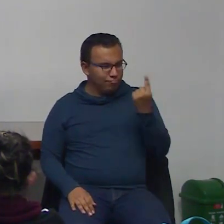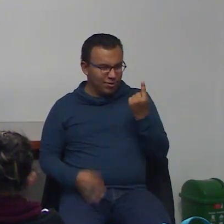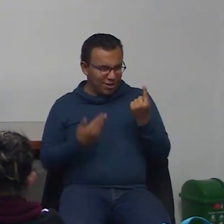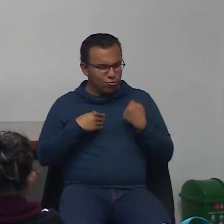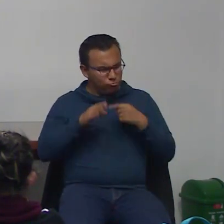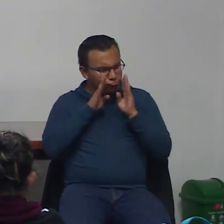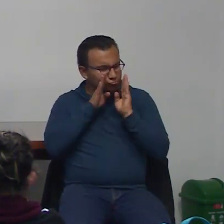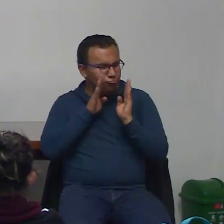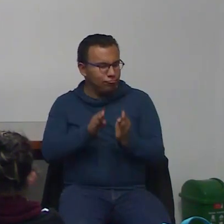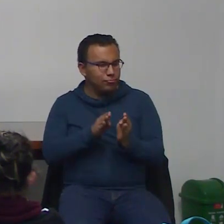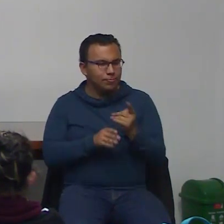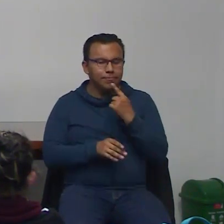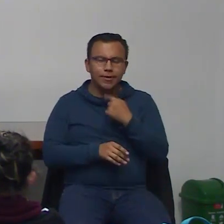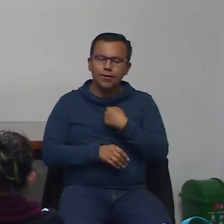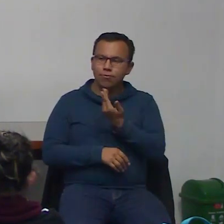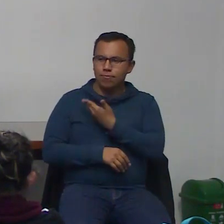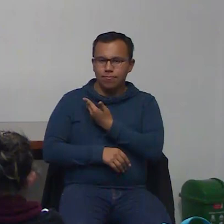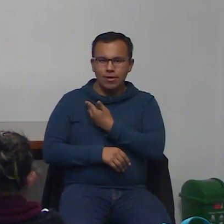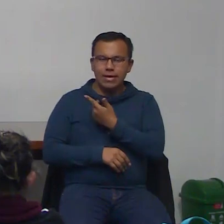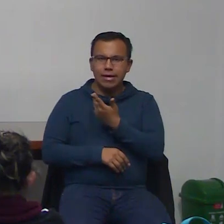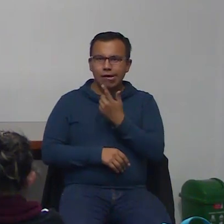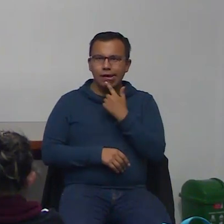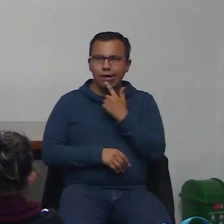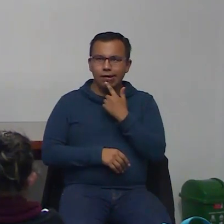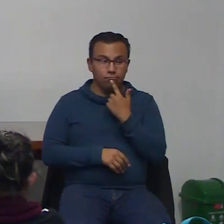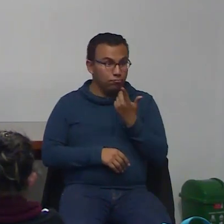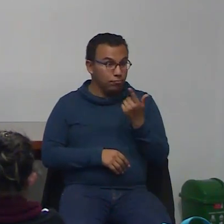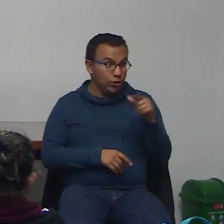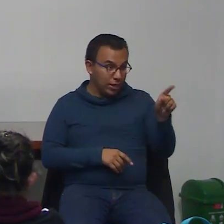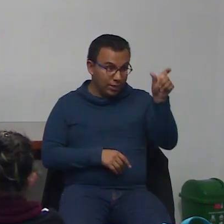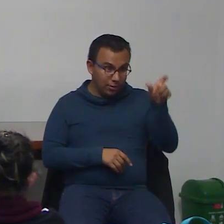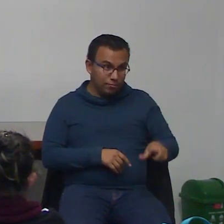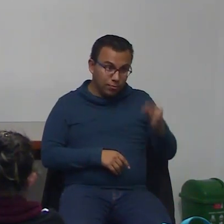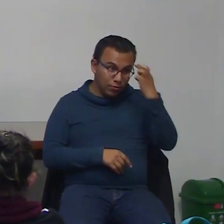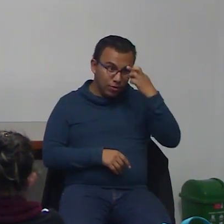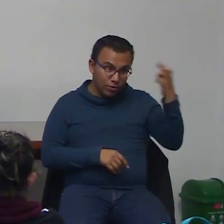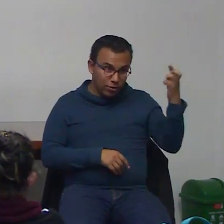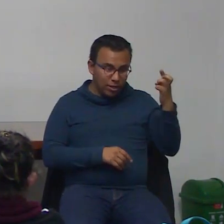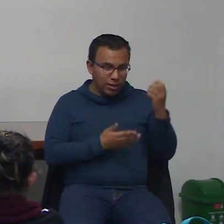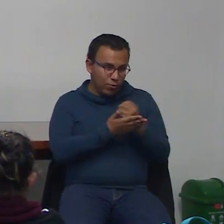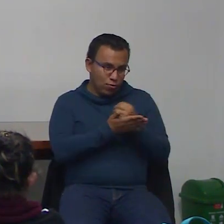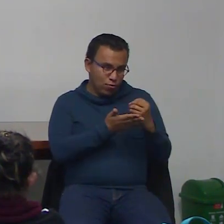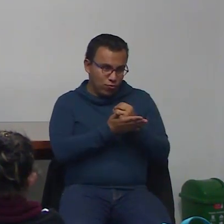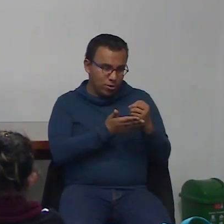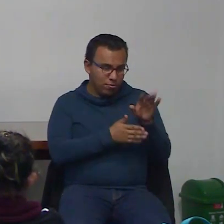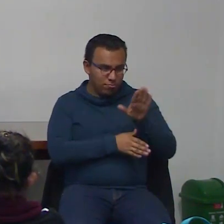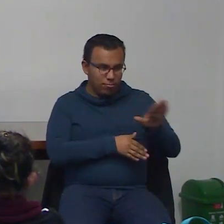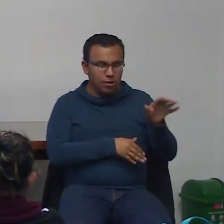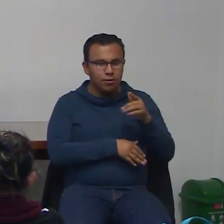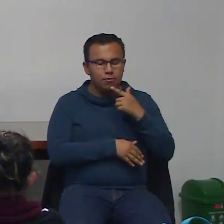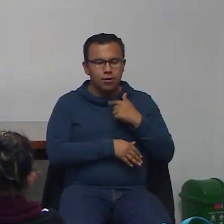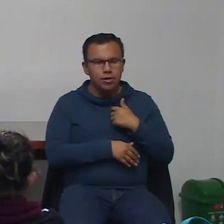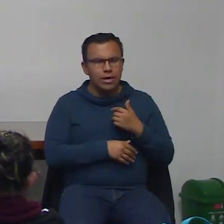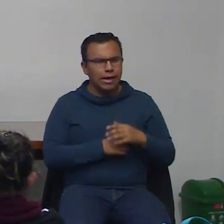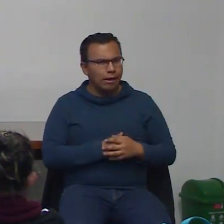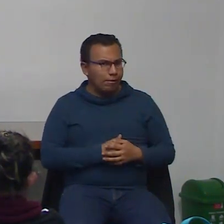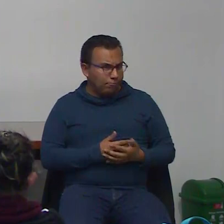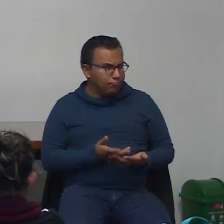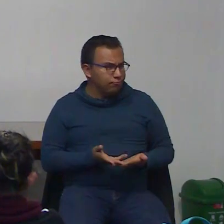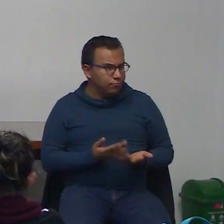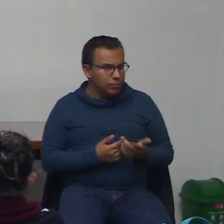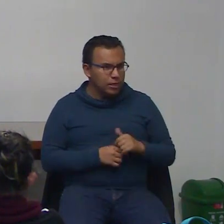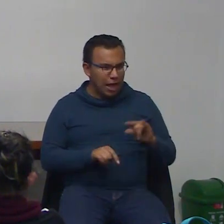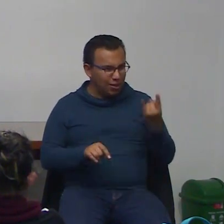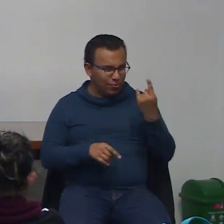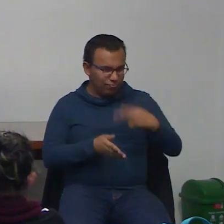Yo atiendo colocaba algo porque ella es bióloga e y colocaba algo que estaba haciendo